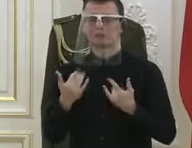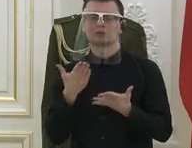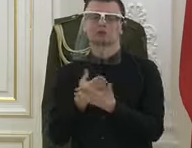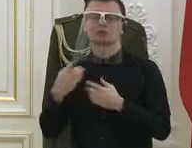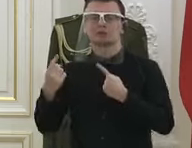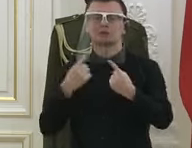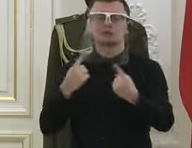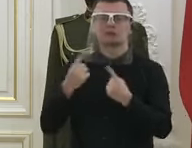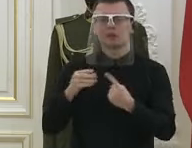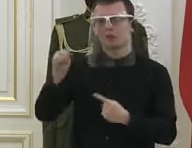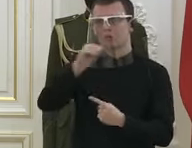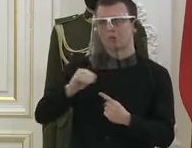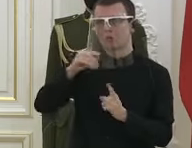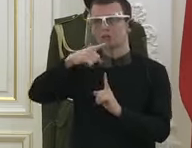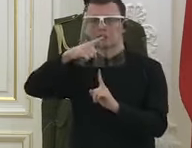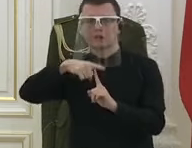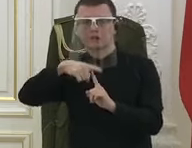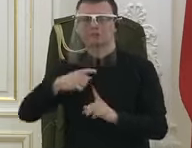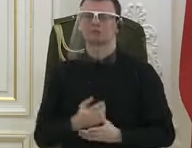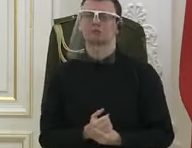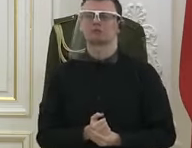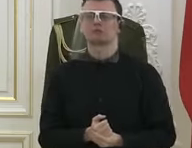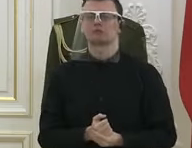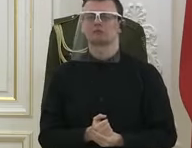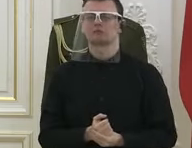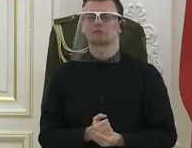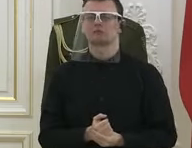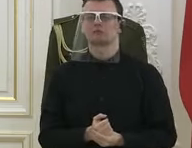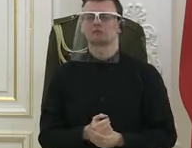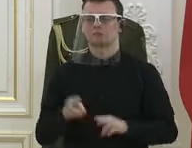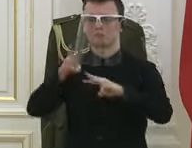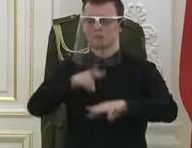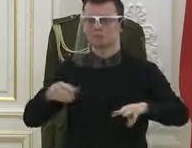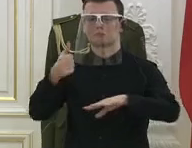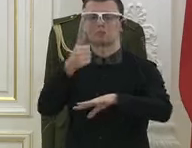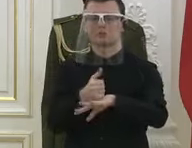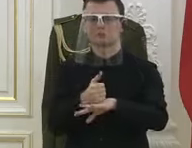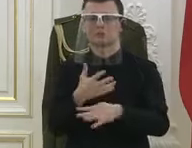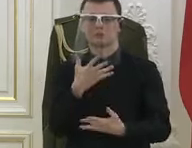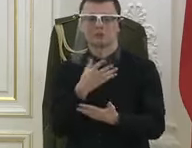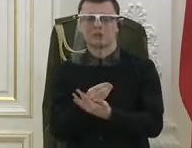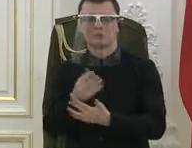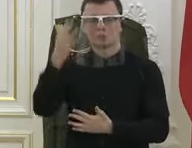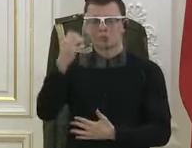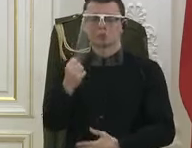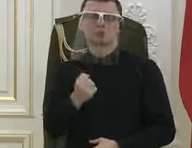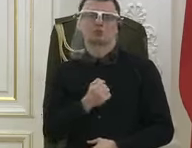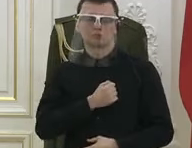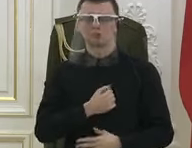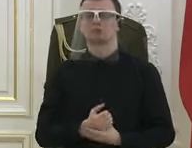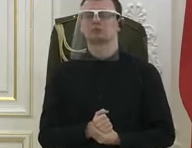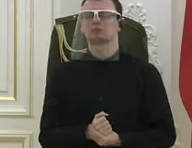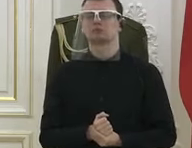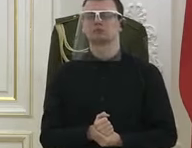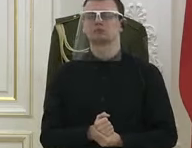obowiązków we władzy wykonawczej, że pan premier takie stanowisko reprezentuje. To jest stanowisko zbieżne z moim i tutaj